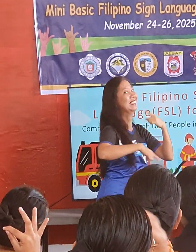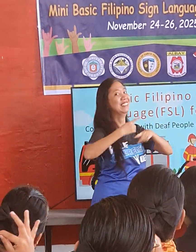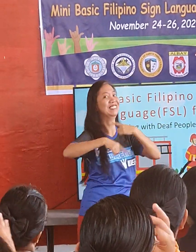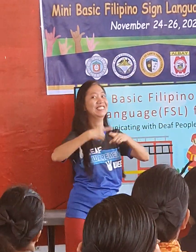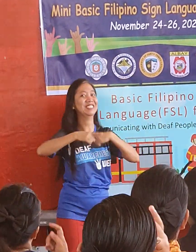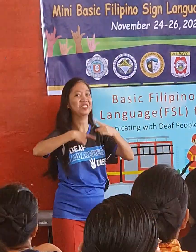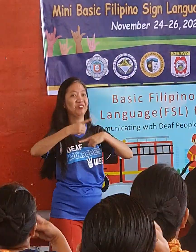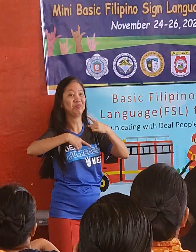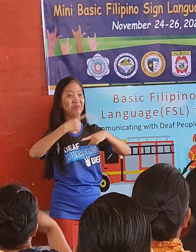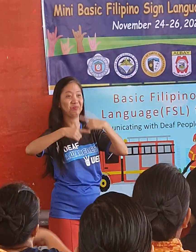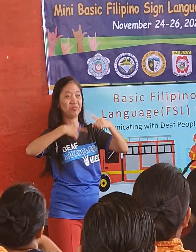Sign.